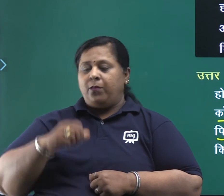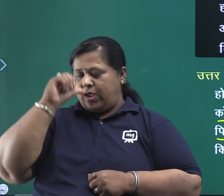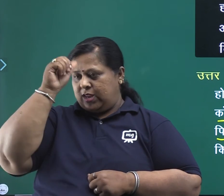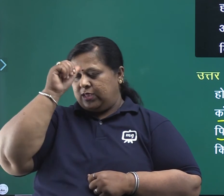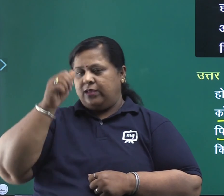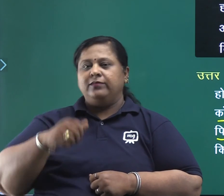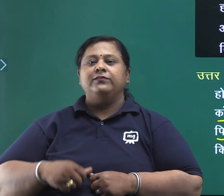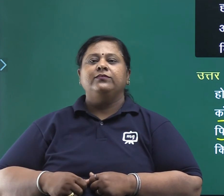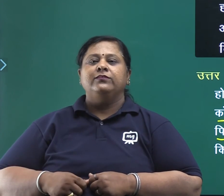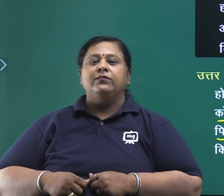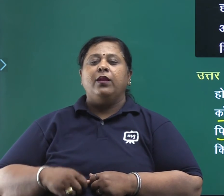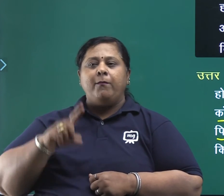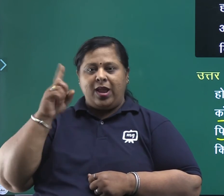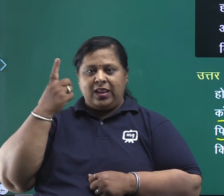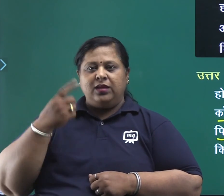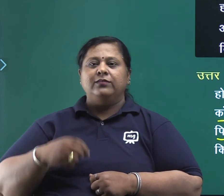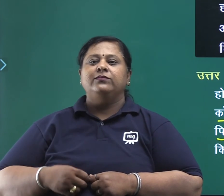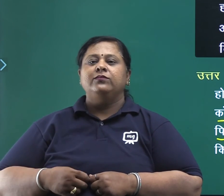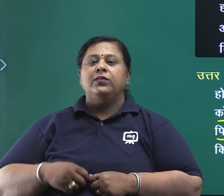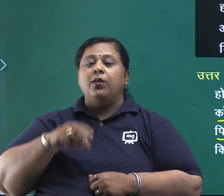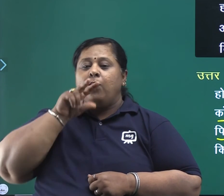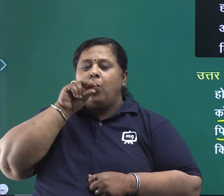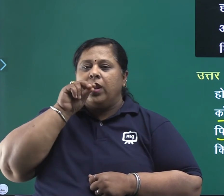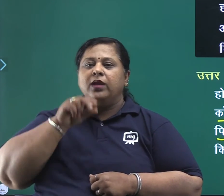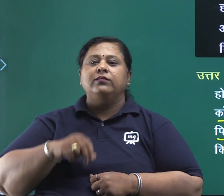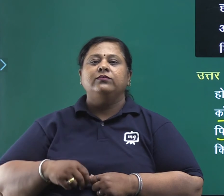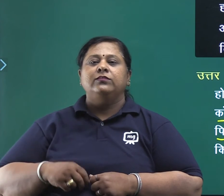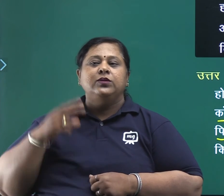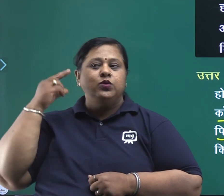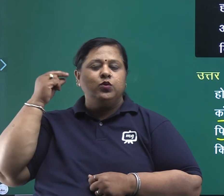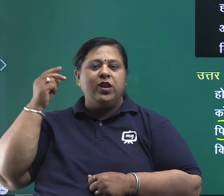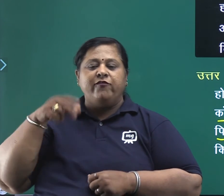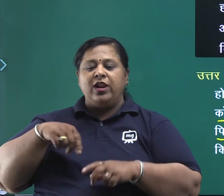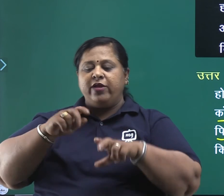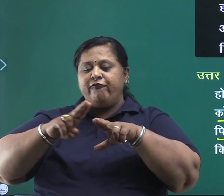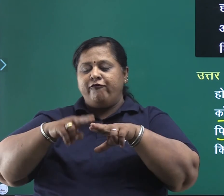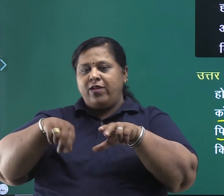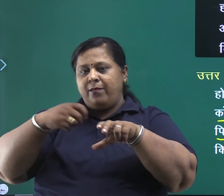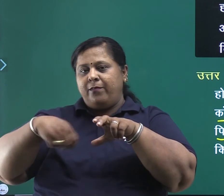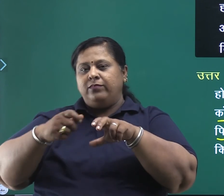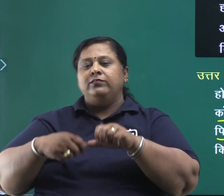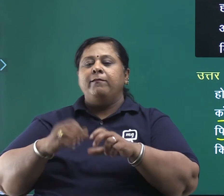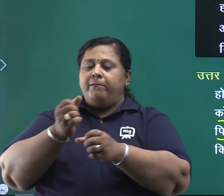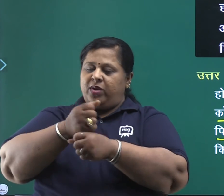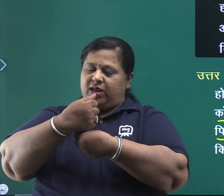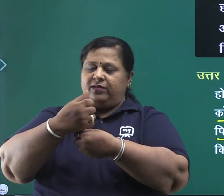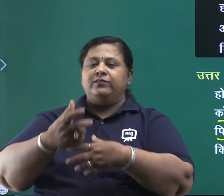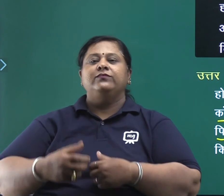की पहली बोलने सुनने वाली फिल्म